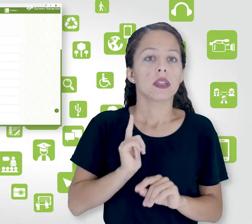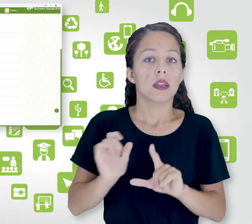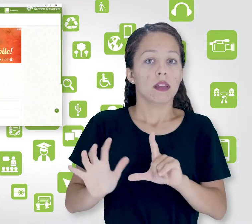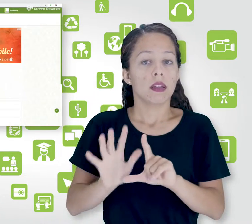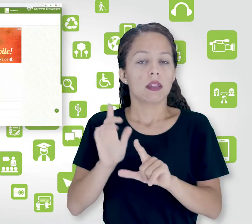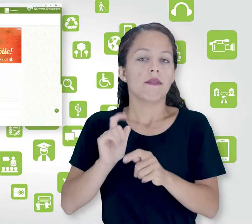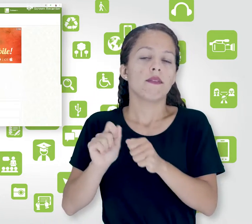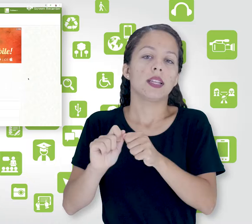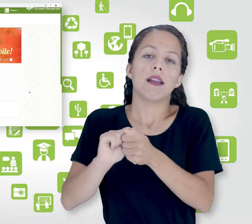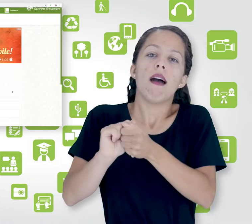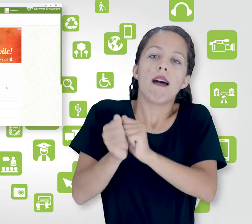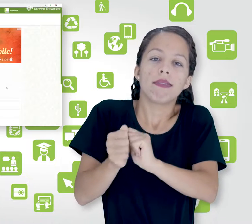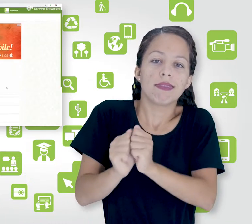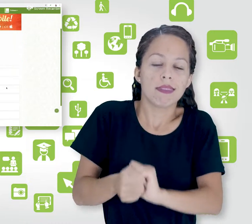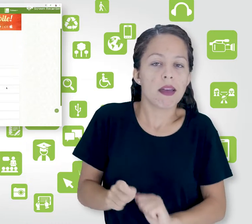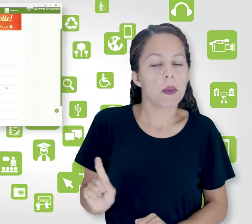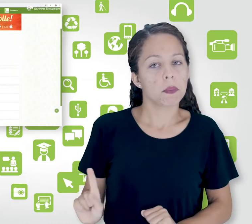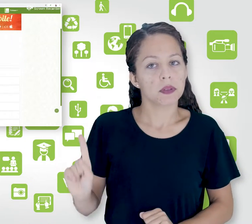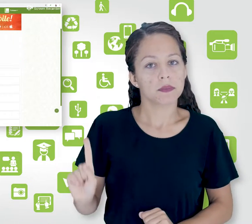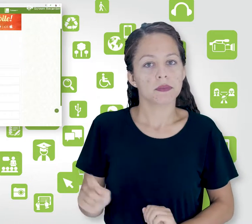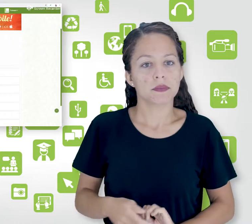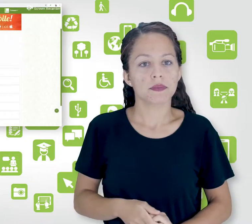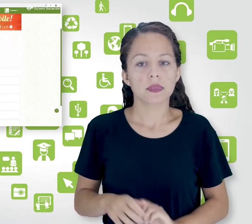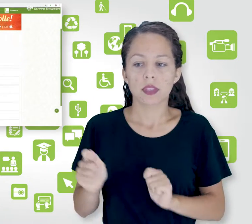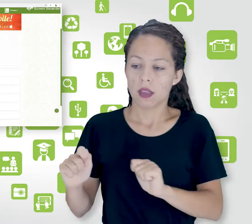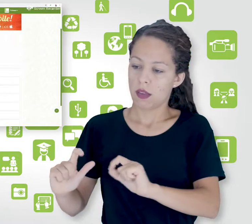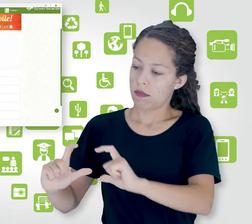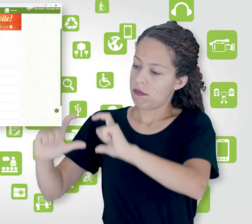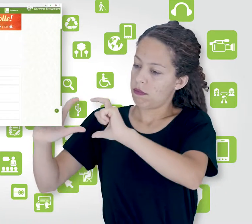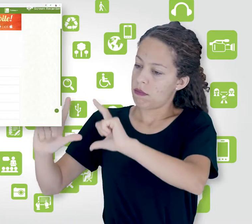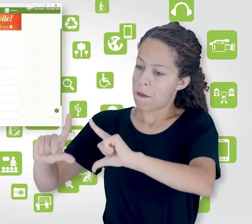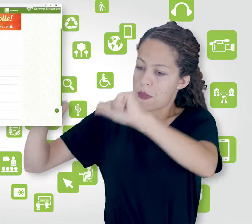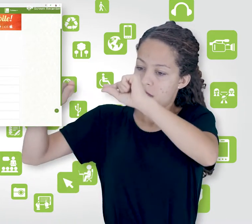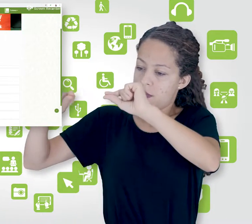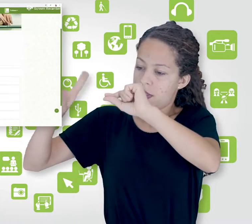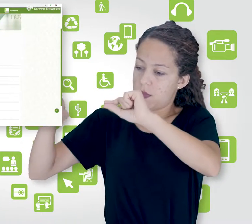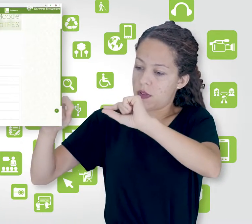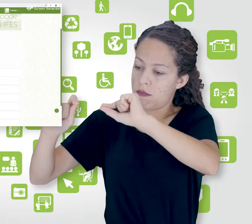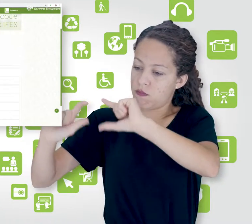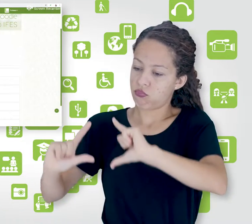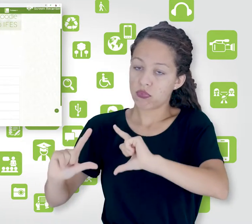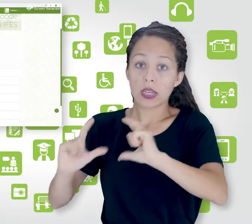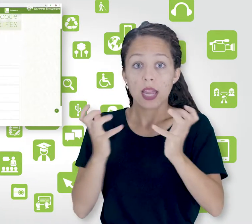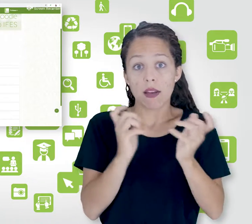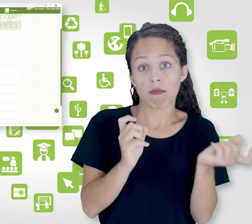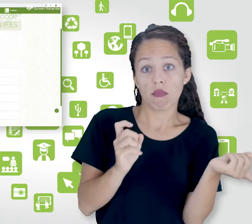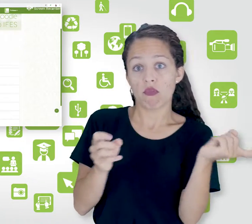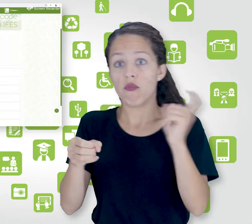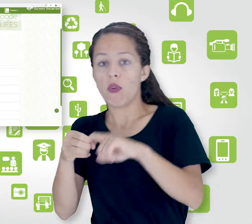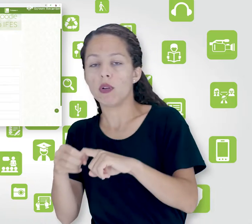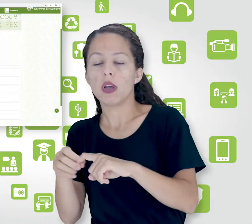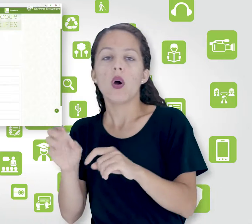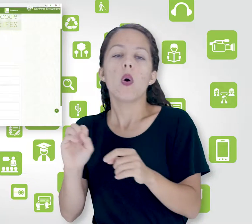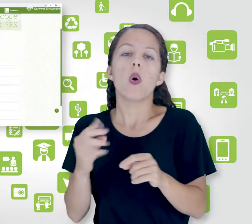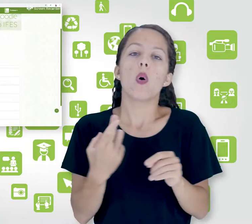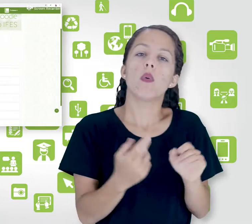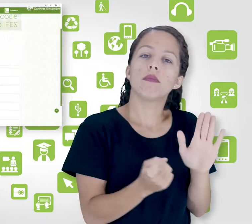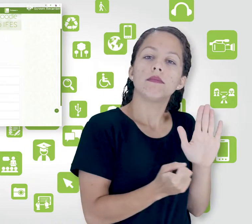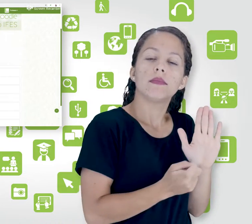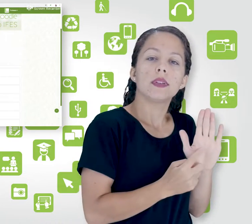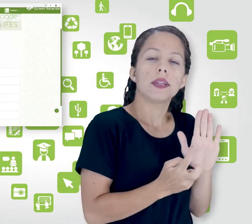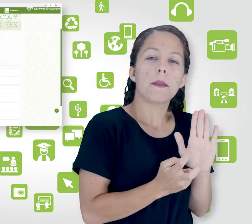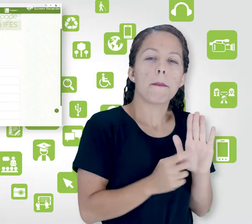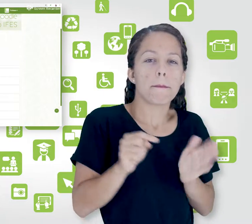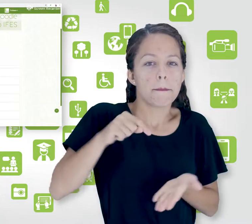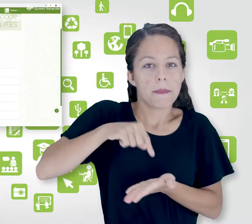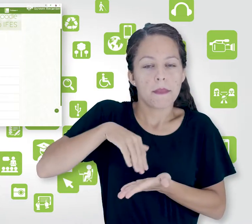a plataforma se adapta quando você tira algumas partes ela se adapta para jogar os blocos de volta só jogar de volta para cá